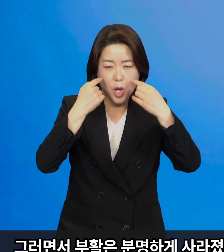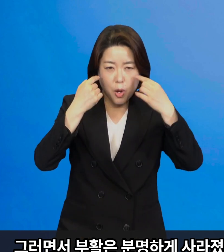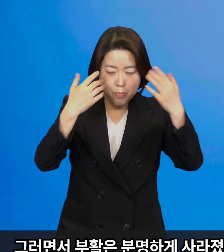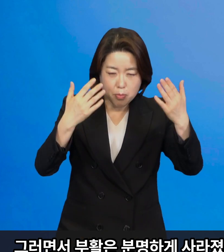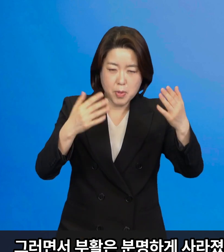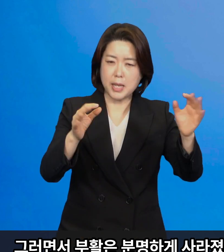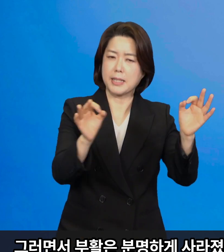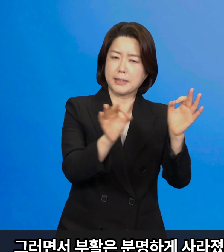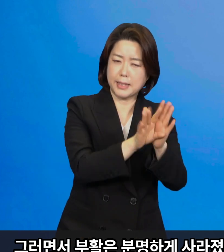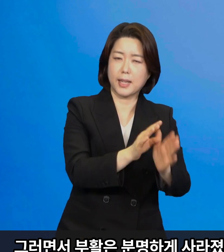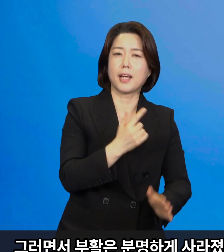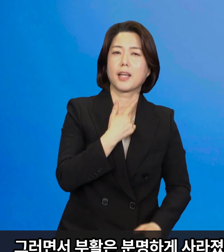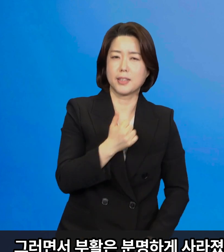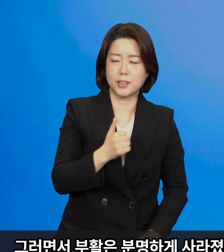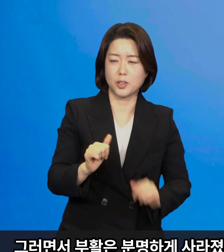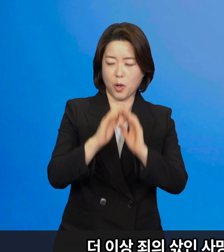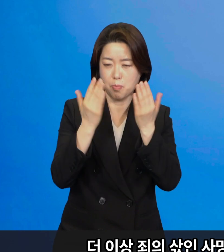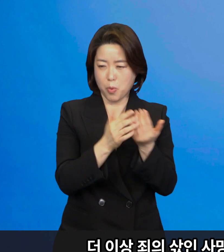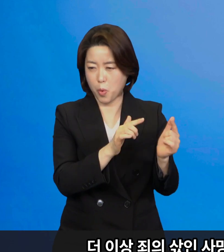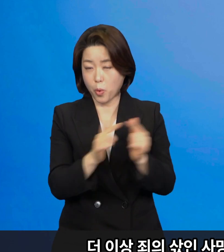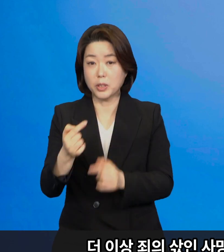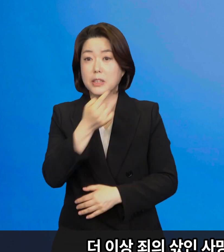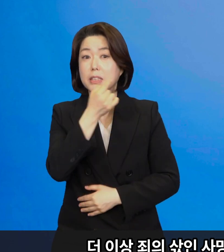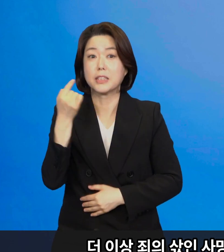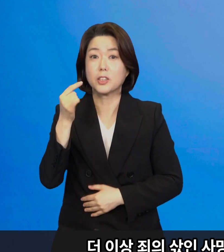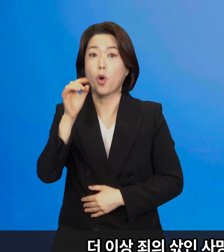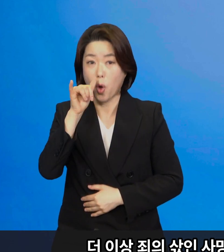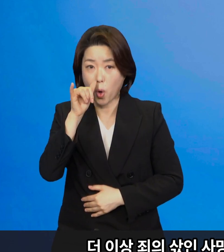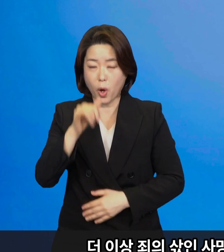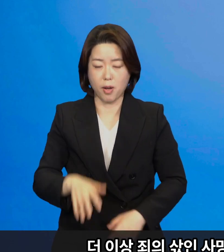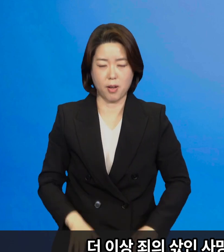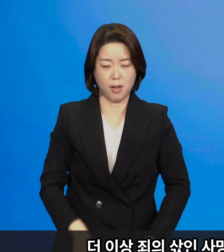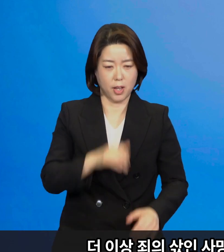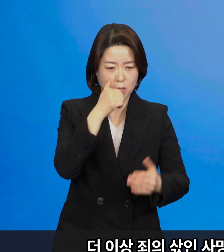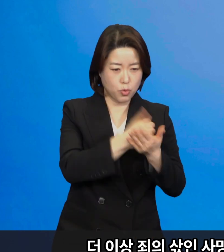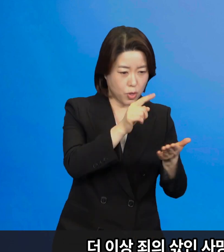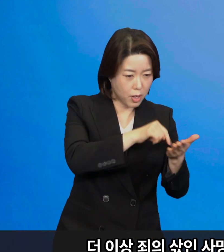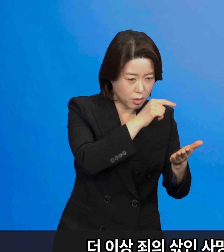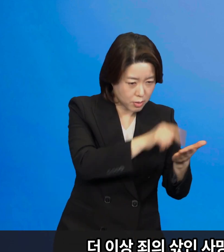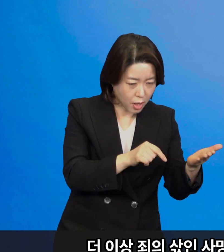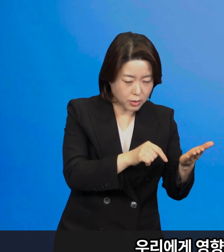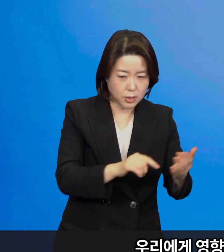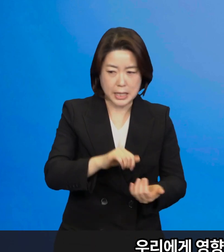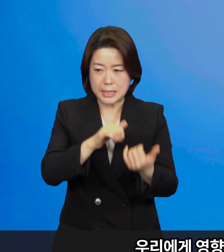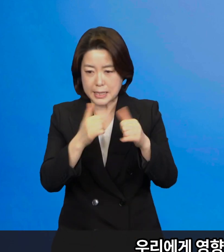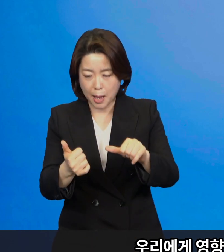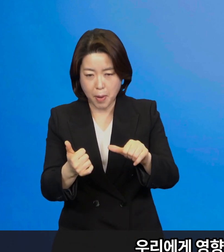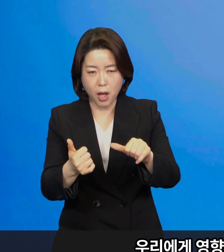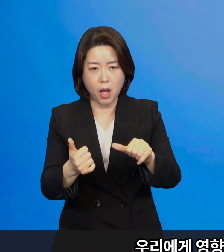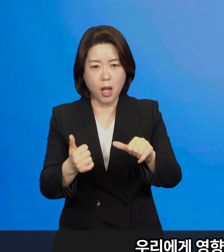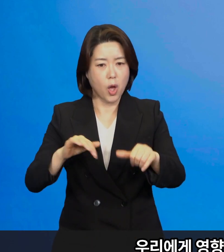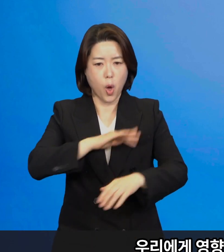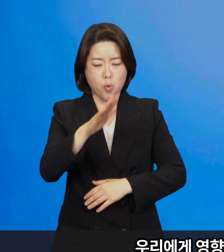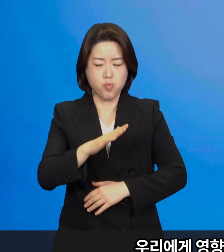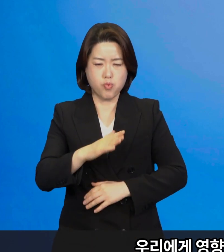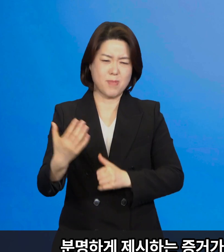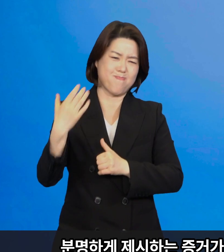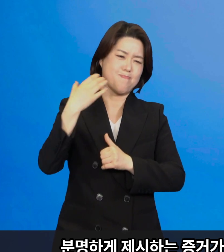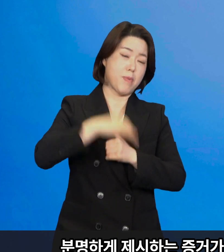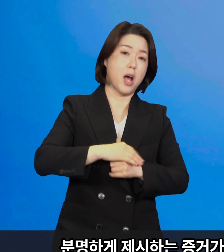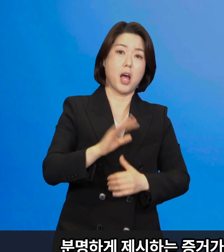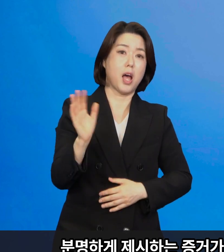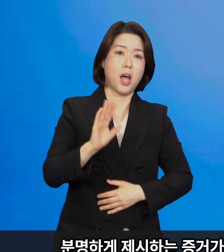분명히 사라졌다라고 하는 이 모든 것의 증거입니다. 더 이상 죄의 삭신 사망이 우리를 지배하지 않고 우리에게 영향을 미칠 수